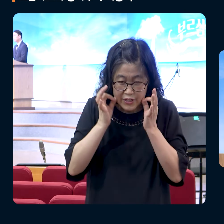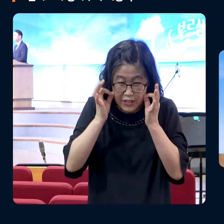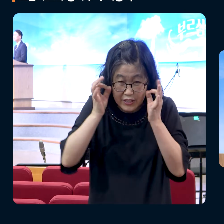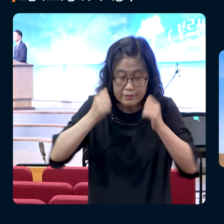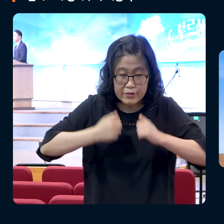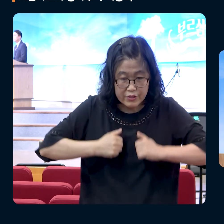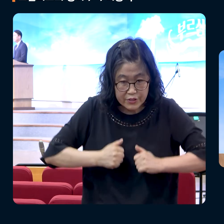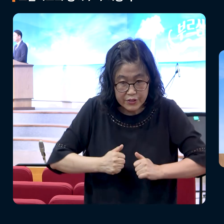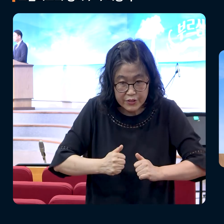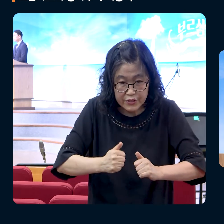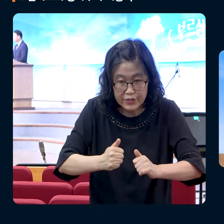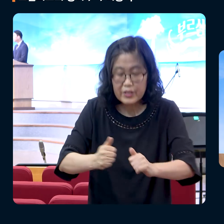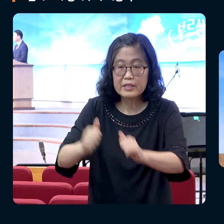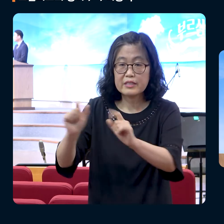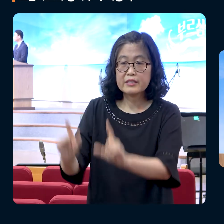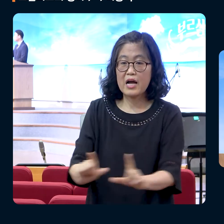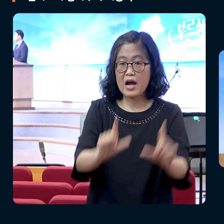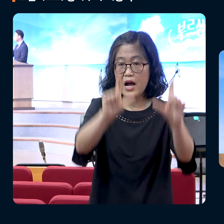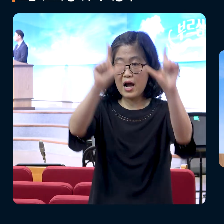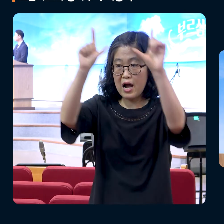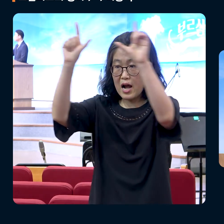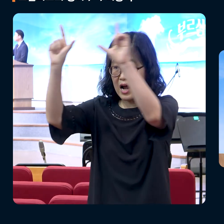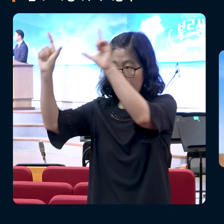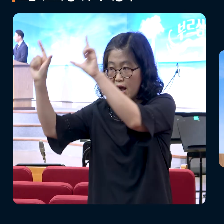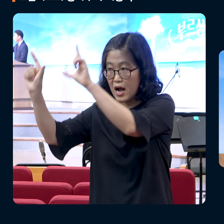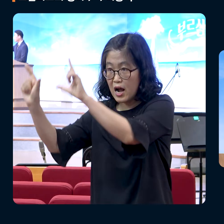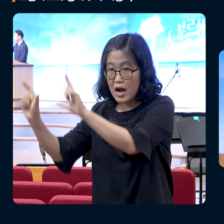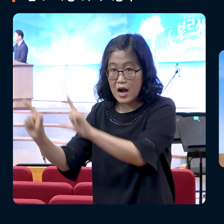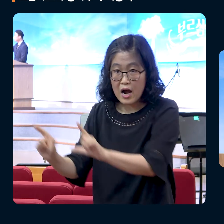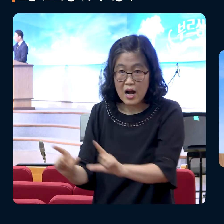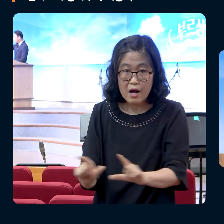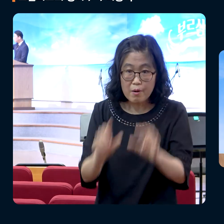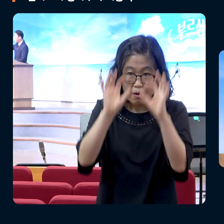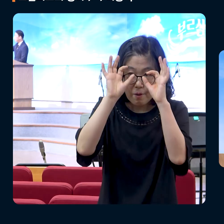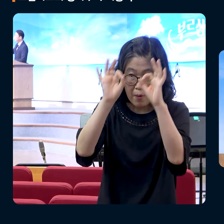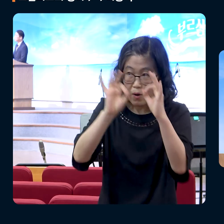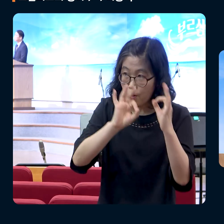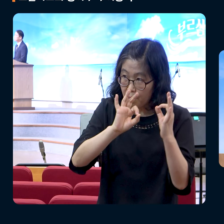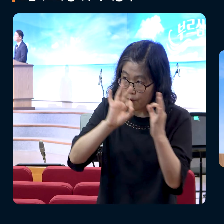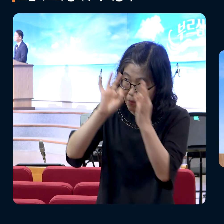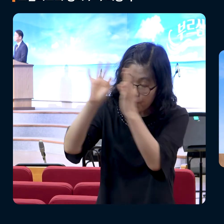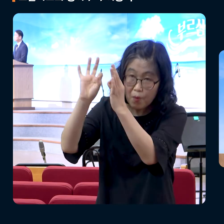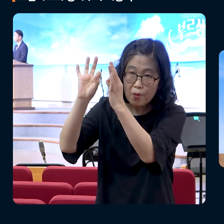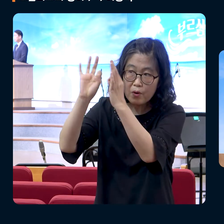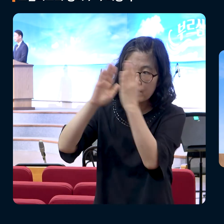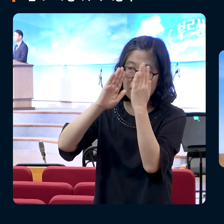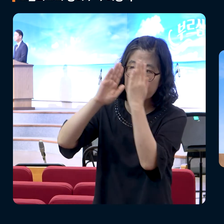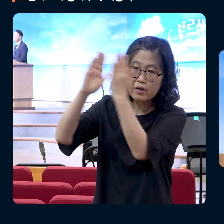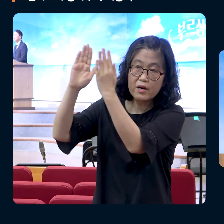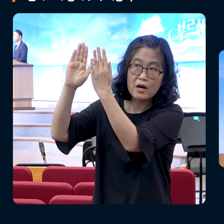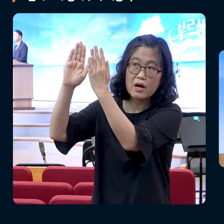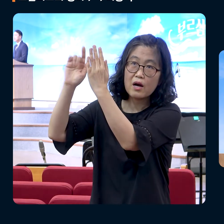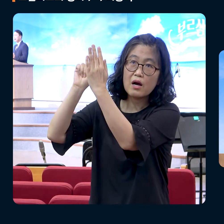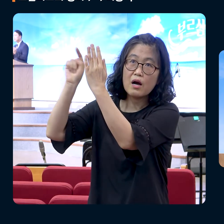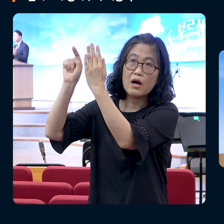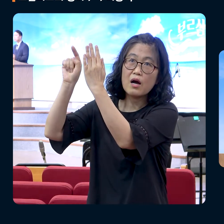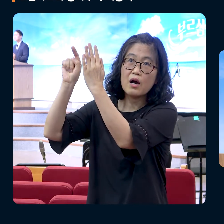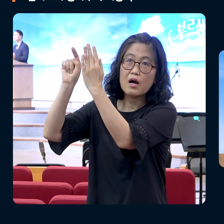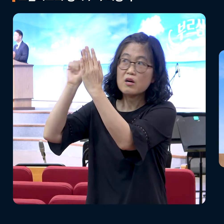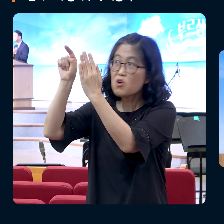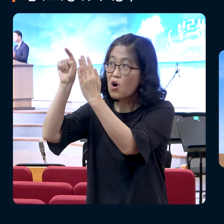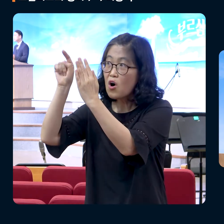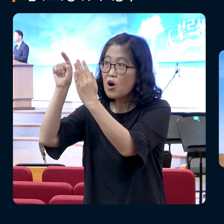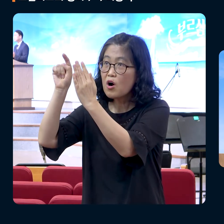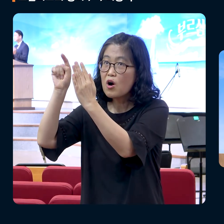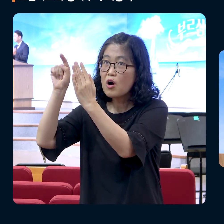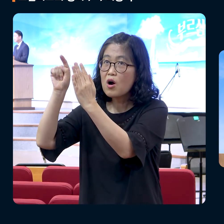우리가 바라보니, 그 점들이 연결되어 있는 선들이 방향을 어느 방향으로 향해 있는가라는 것들을 바라보니,